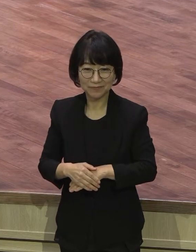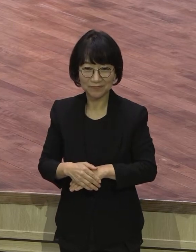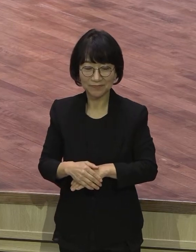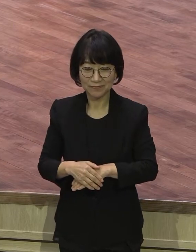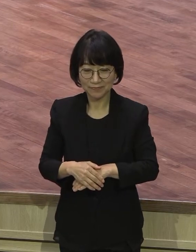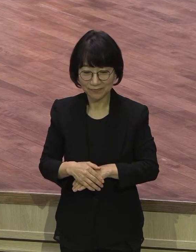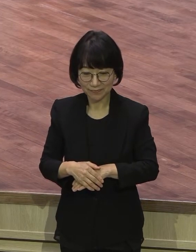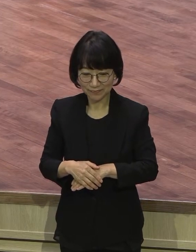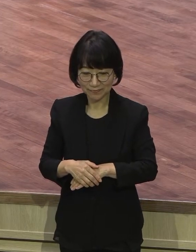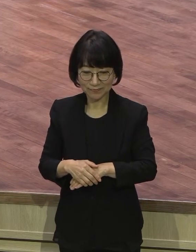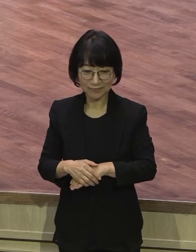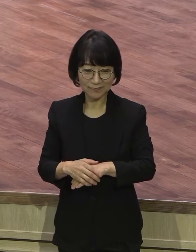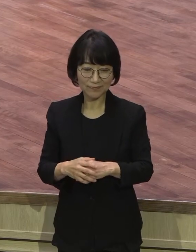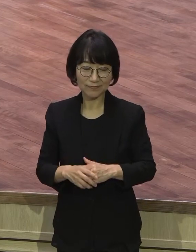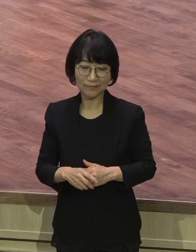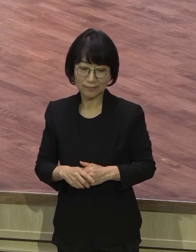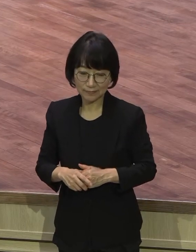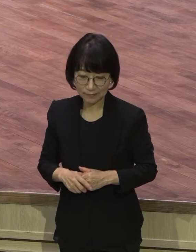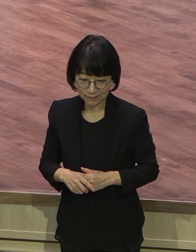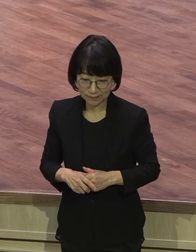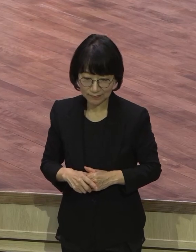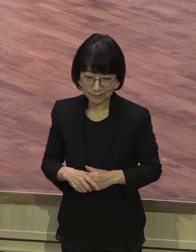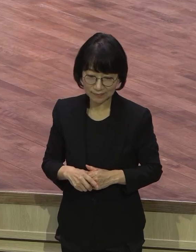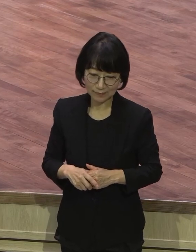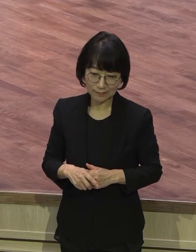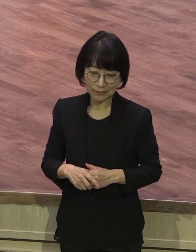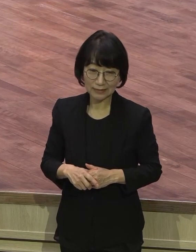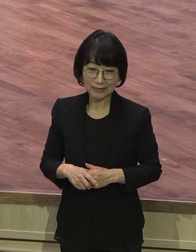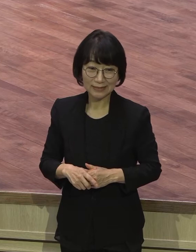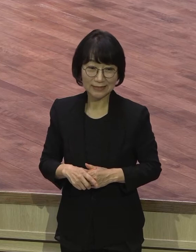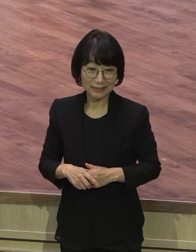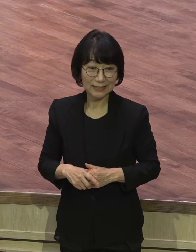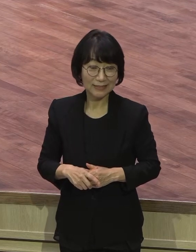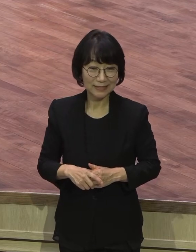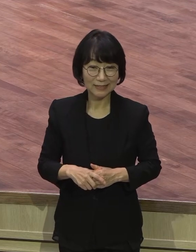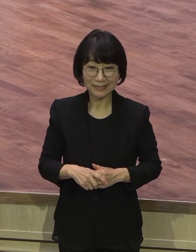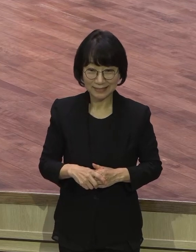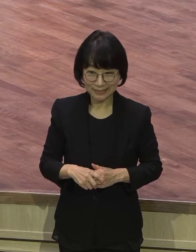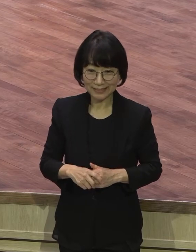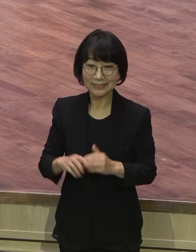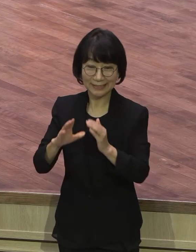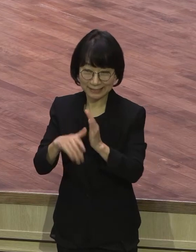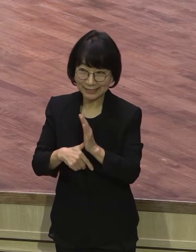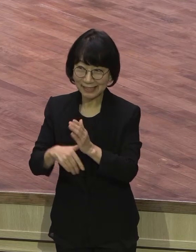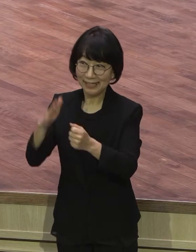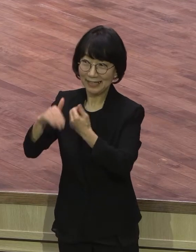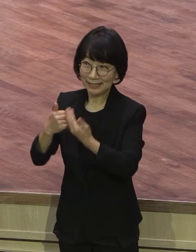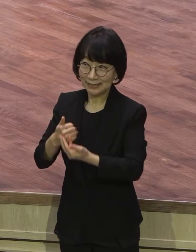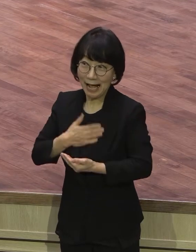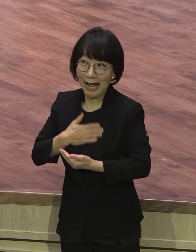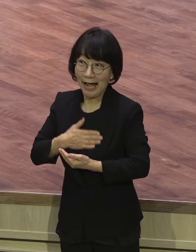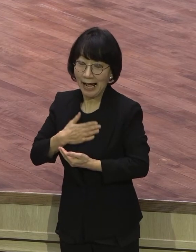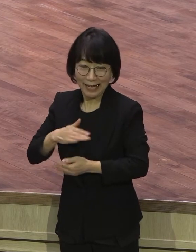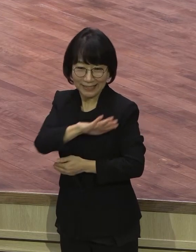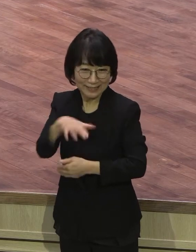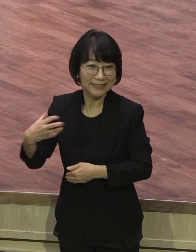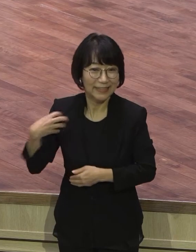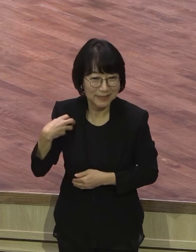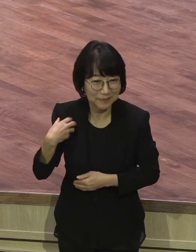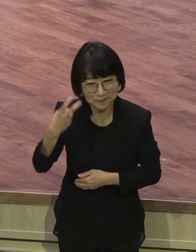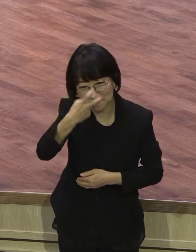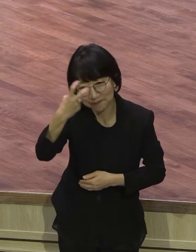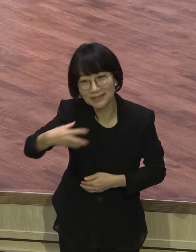그게 살아가야 될 이유이기 때문에 그래요. 그런 기도를 드리면 하나님이 꼼짝 못해요. 꼼짝 못해. 책임져 주신다고.